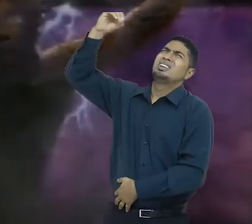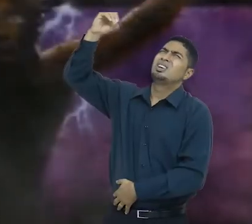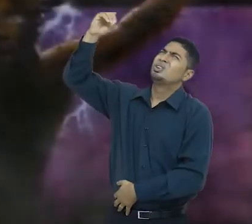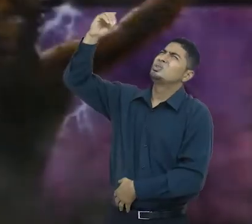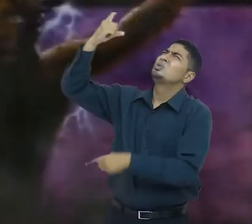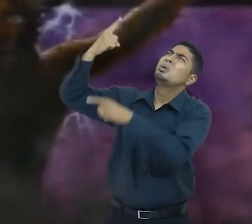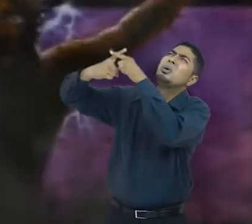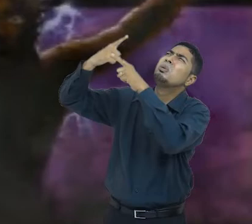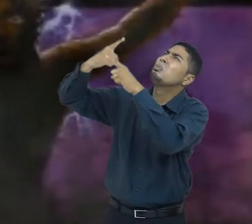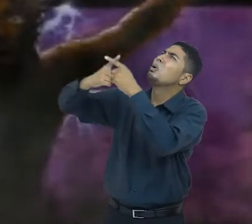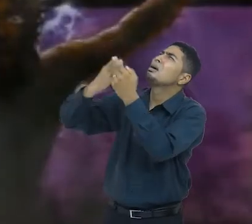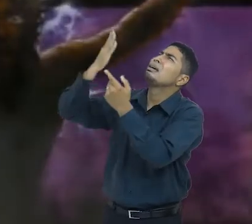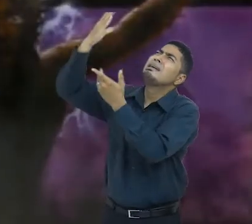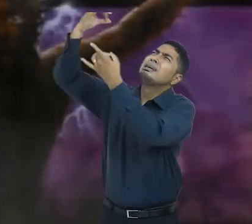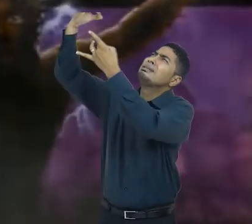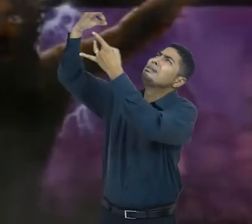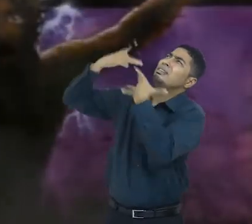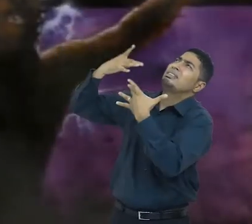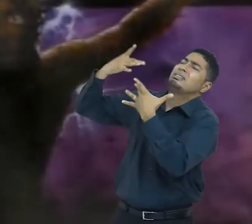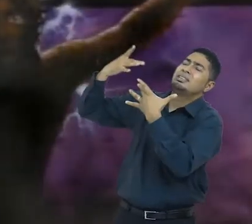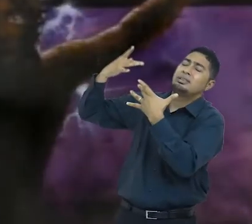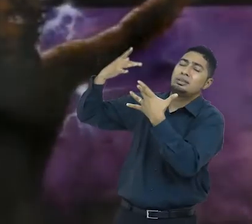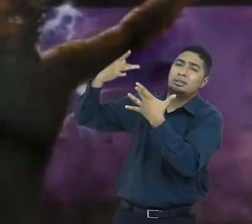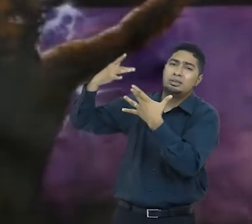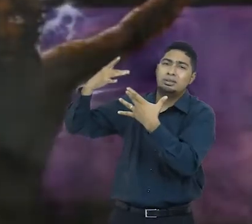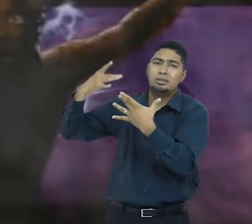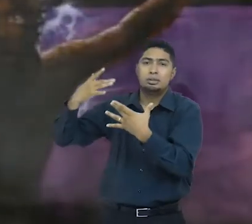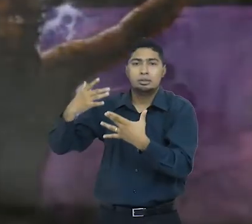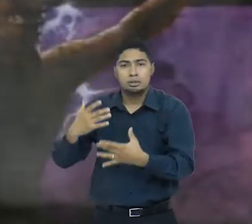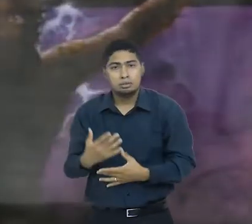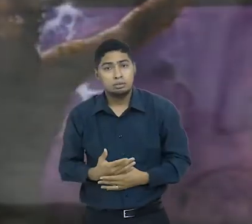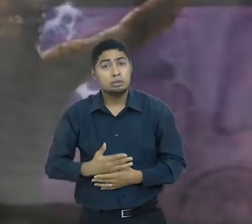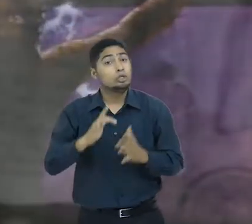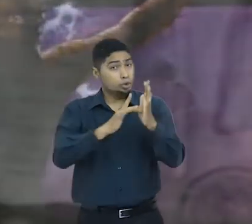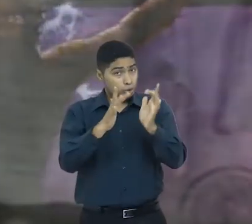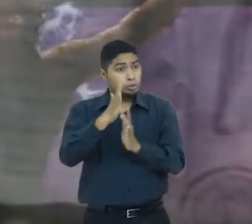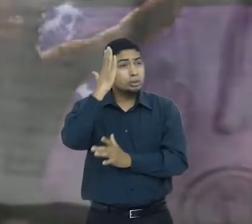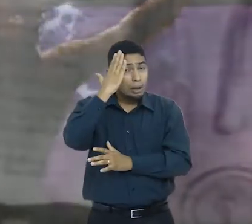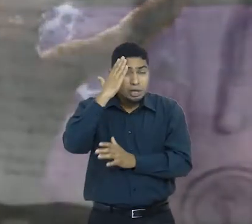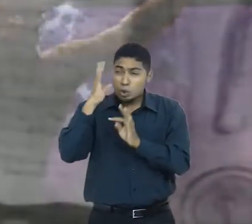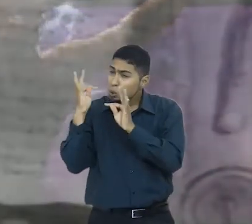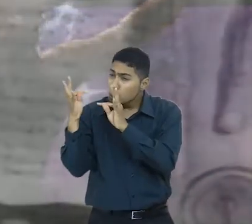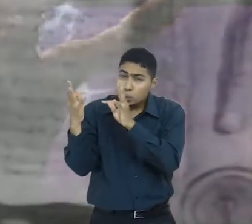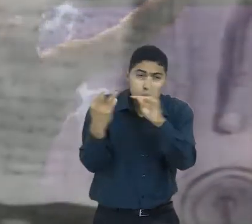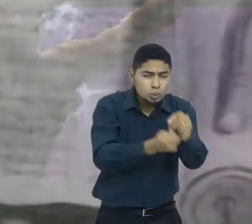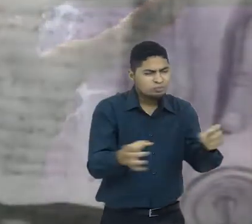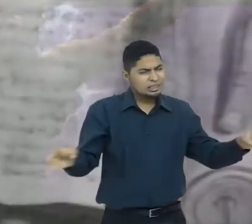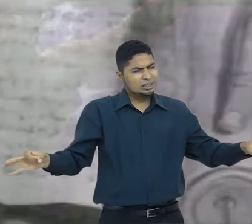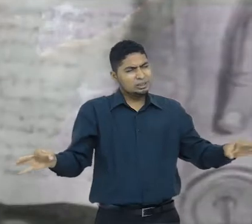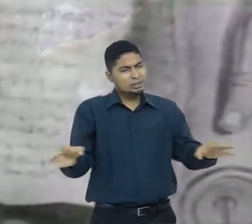Deus meu, por que o Senhor me abandonou? Sabendo que tudo estava terminado,